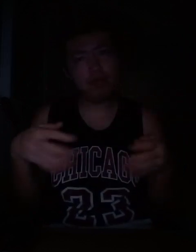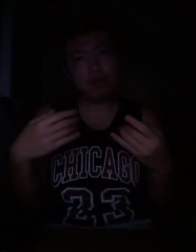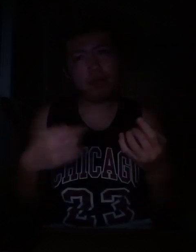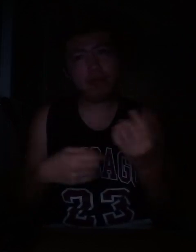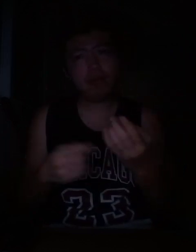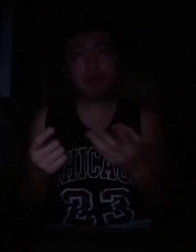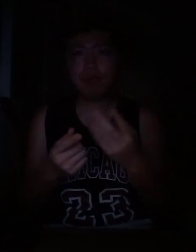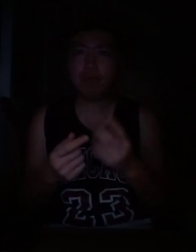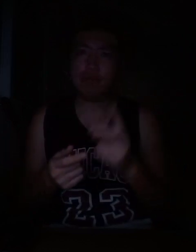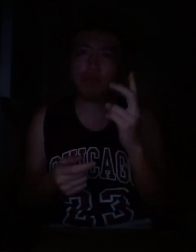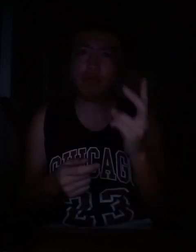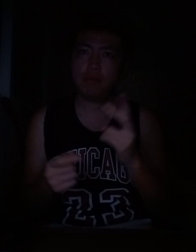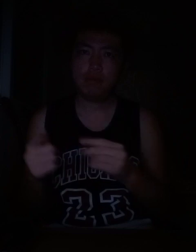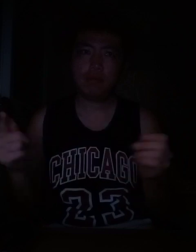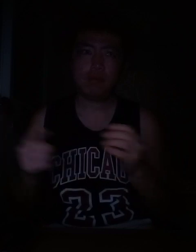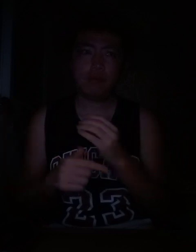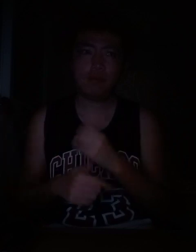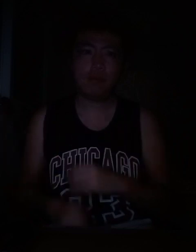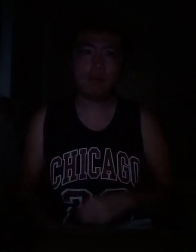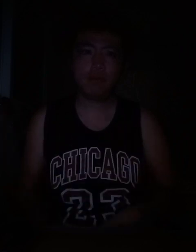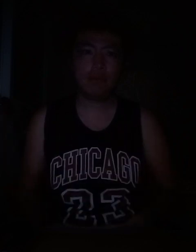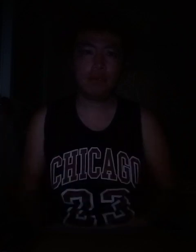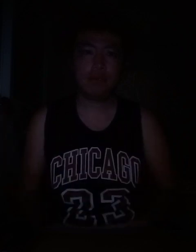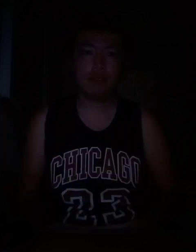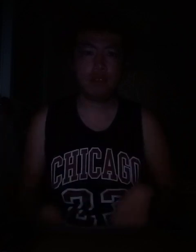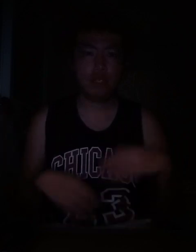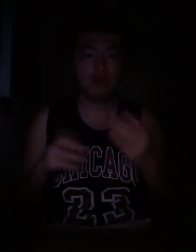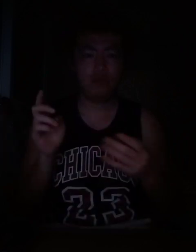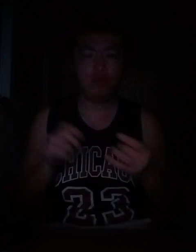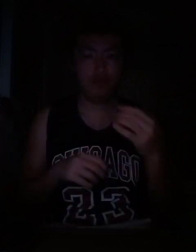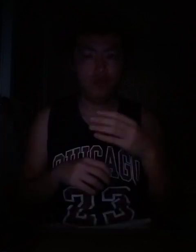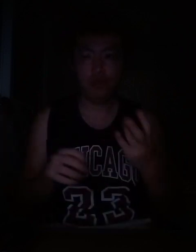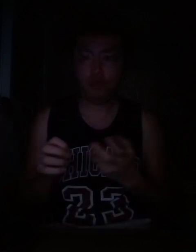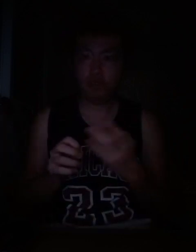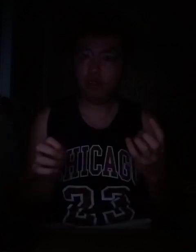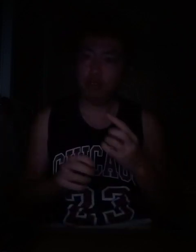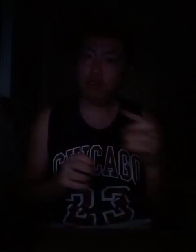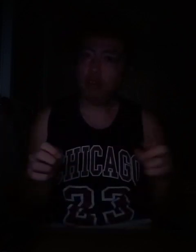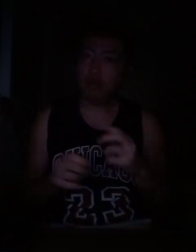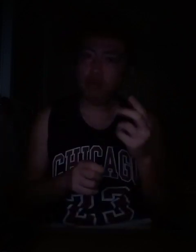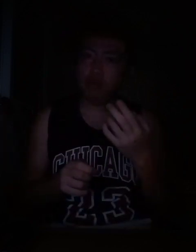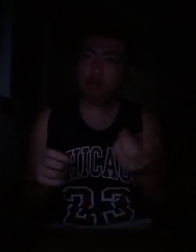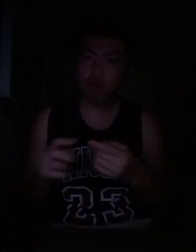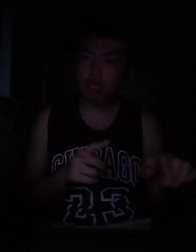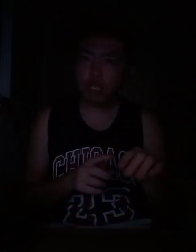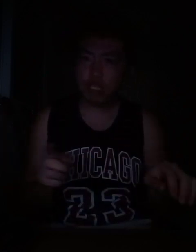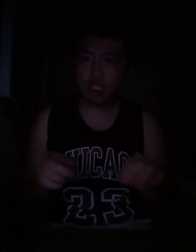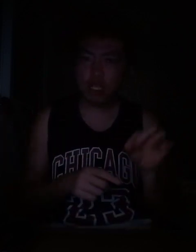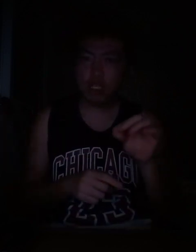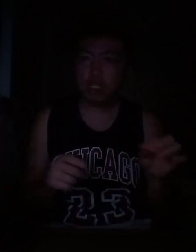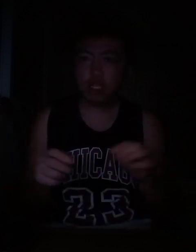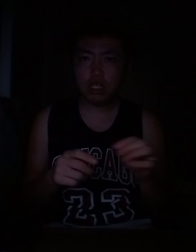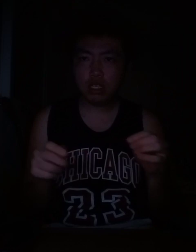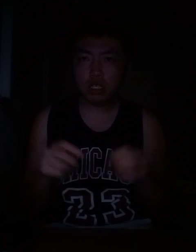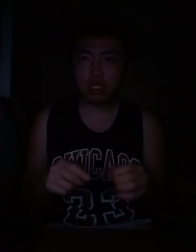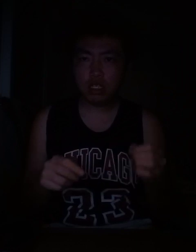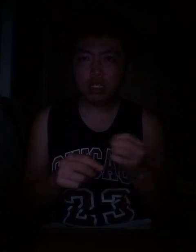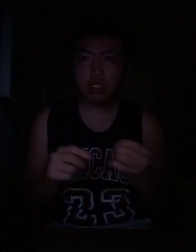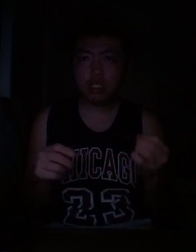강도 강등급의 태풍입니다. 대개는 태풍의 가장자리가 육지와 마찰하며 세력이 약해지는데 카누는